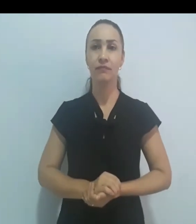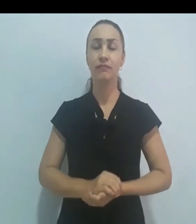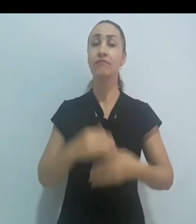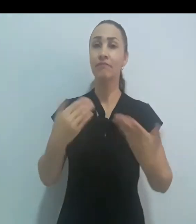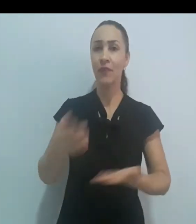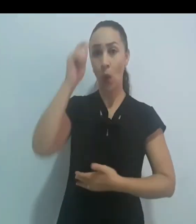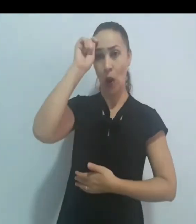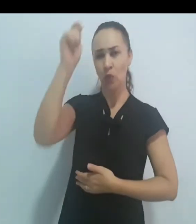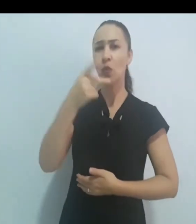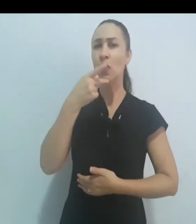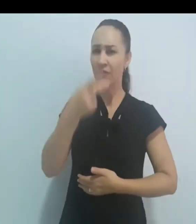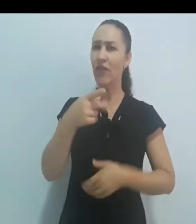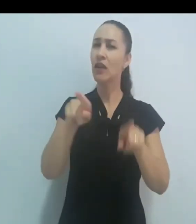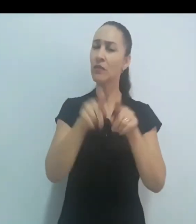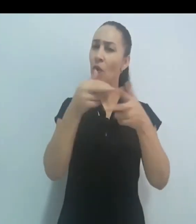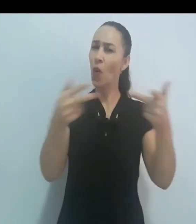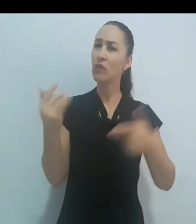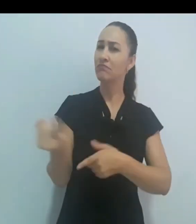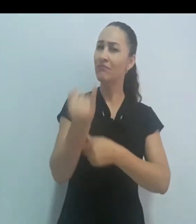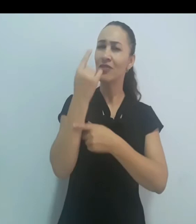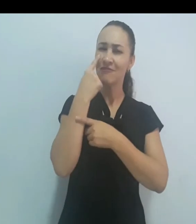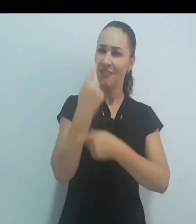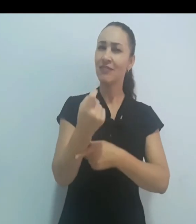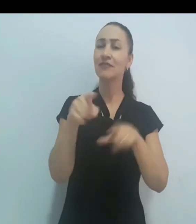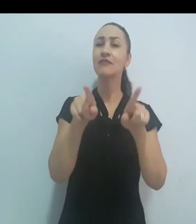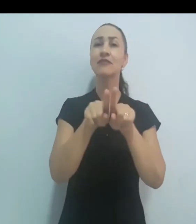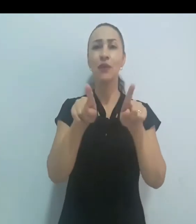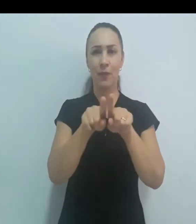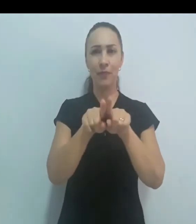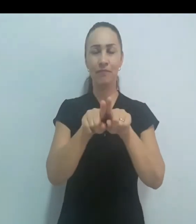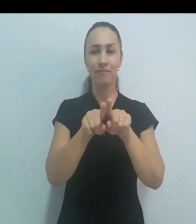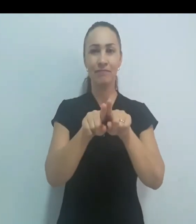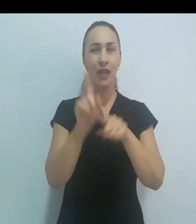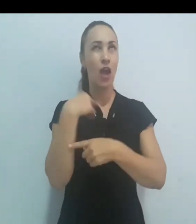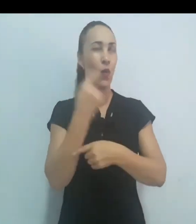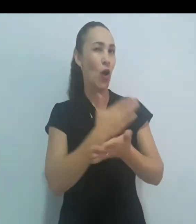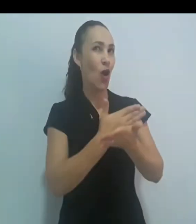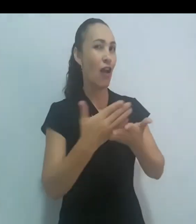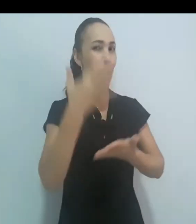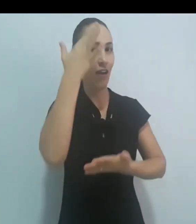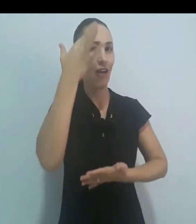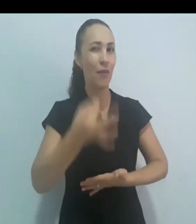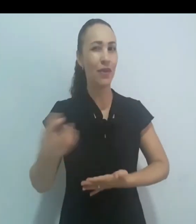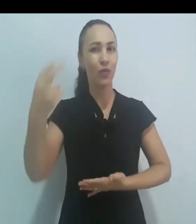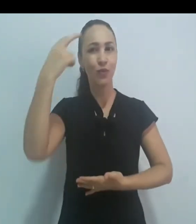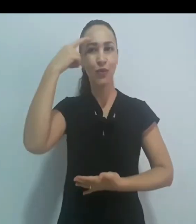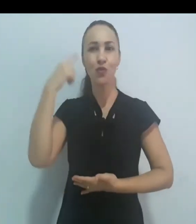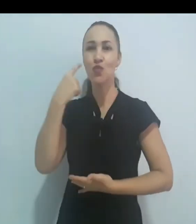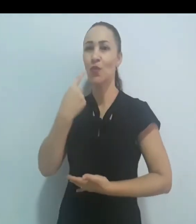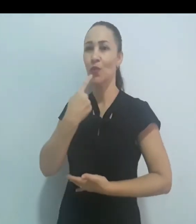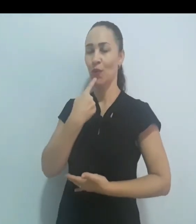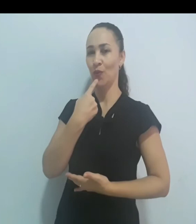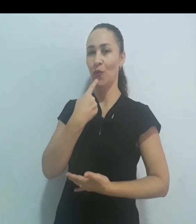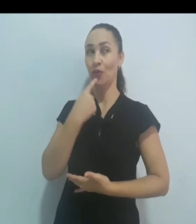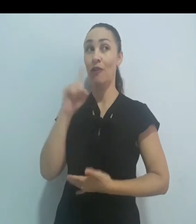E ele chama atenção para uma coisa que é bastante interessante, e quando a gente começa a compreender a